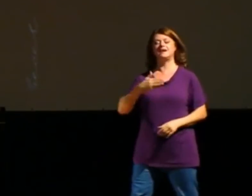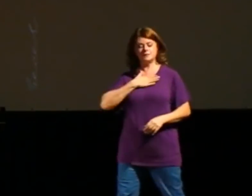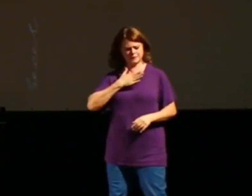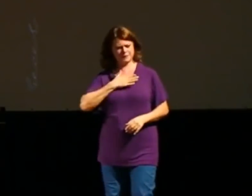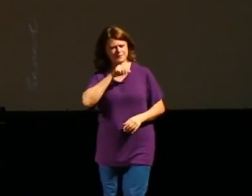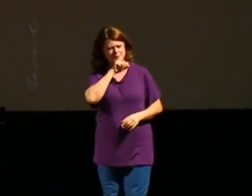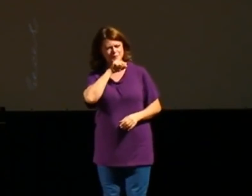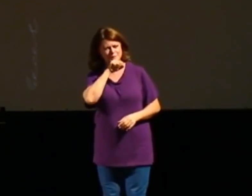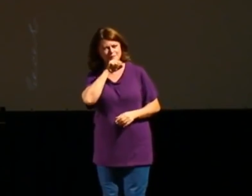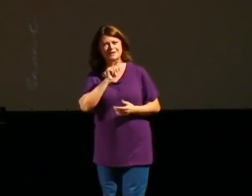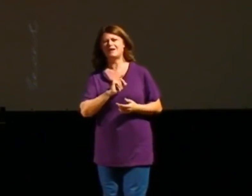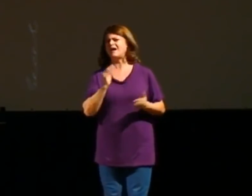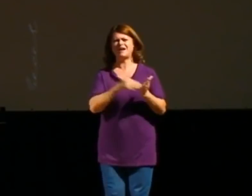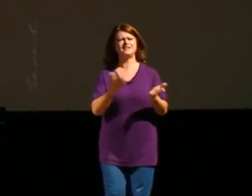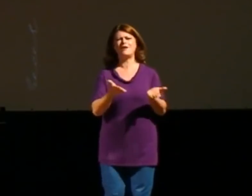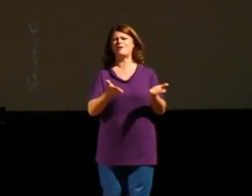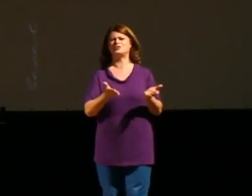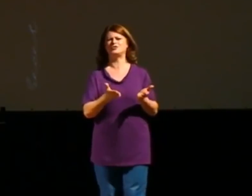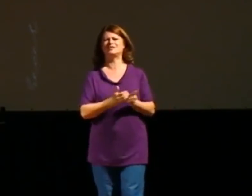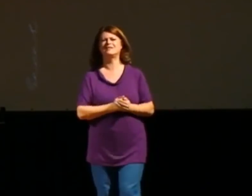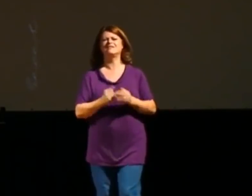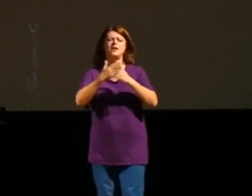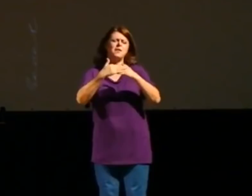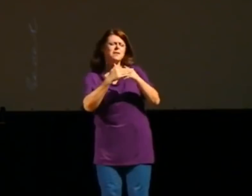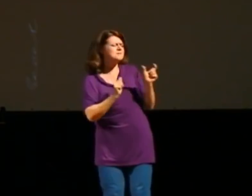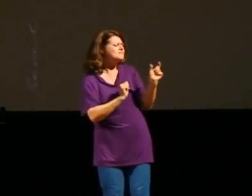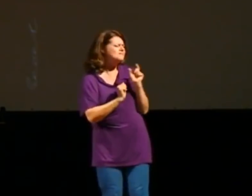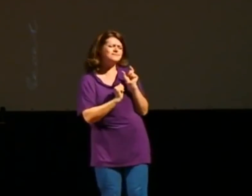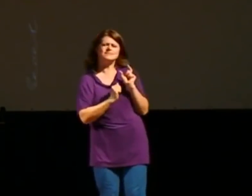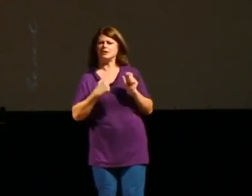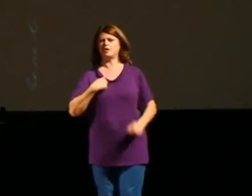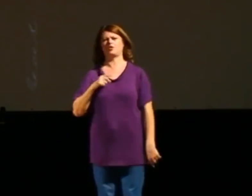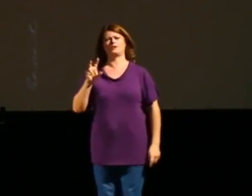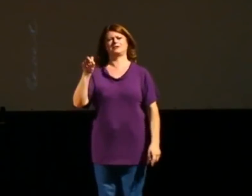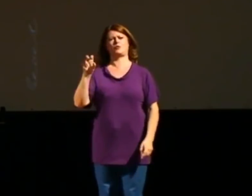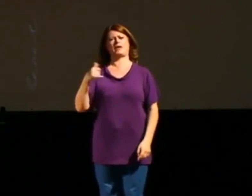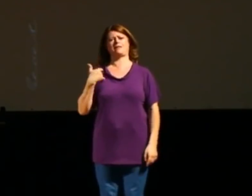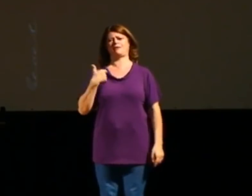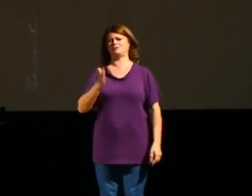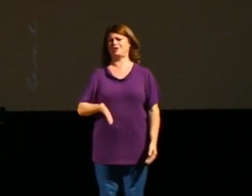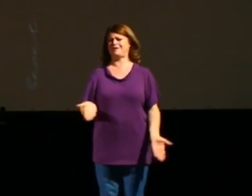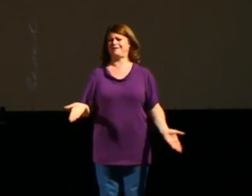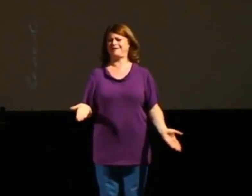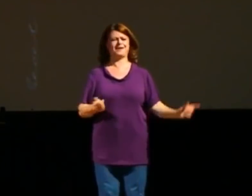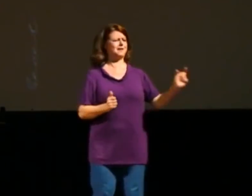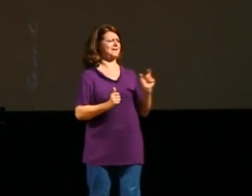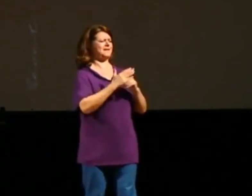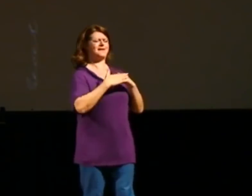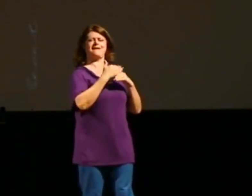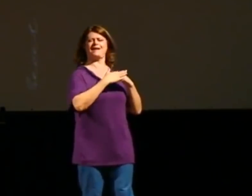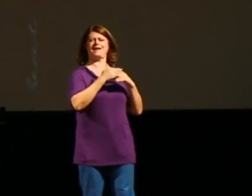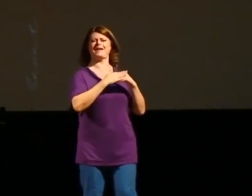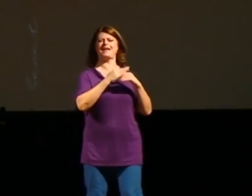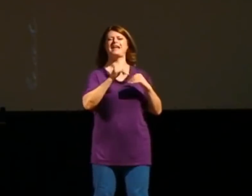anos, mas você é meu filhinho. E Jesus então chega ali, e quando ele chega ali, as